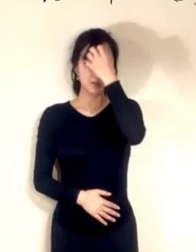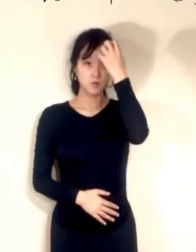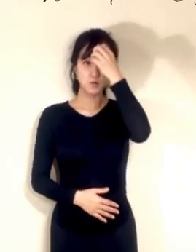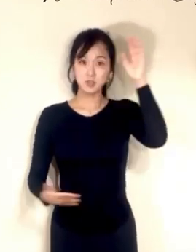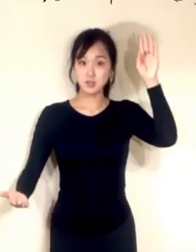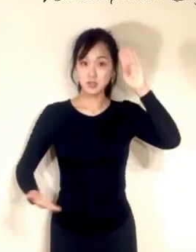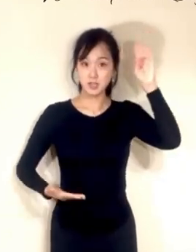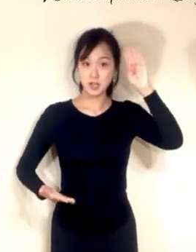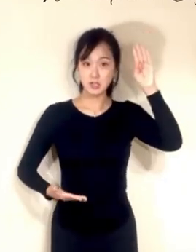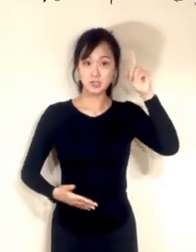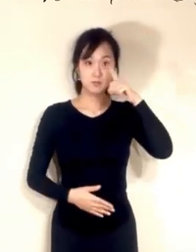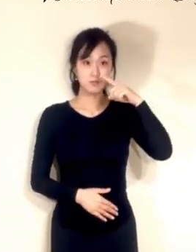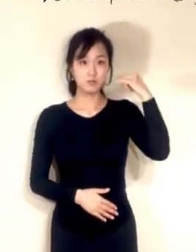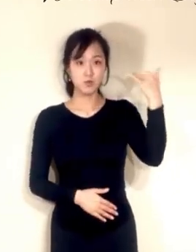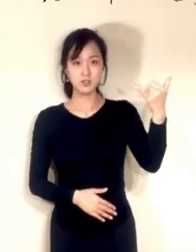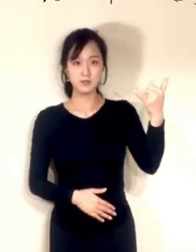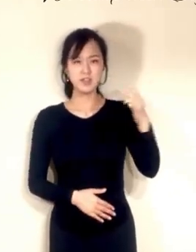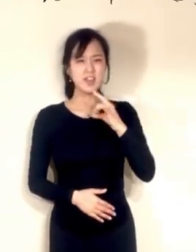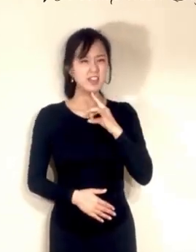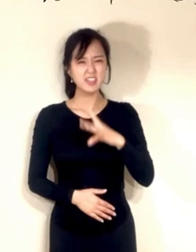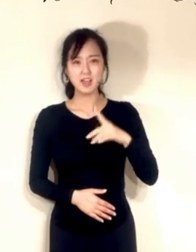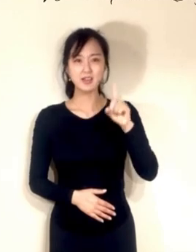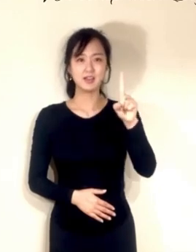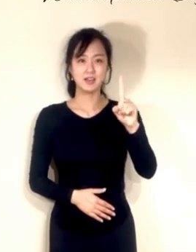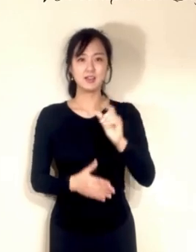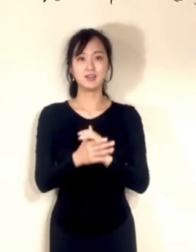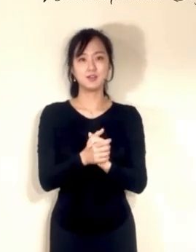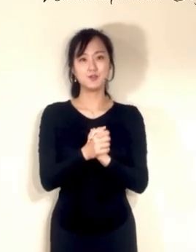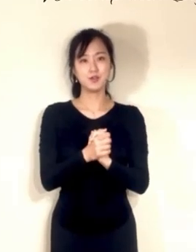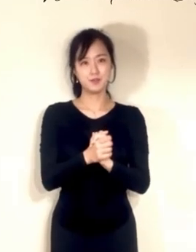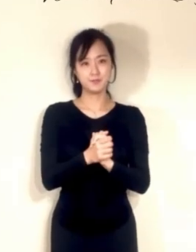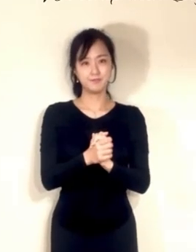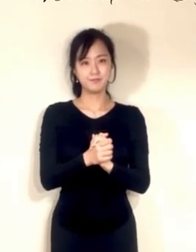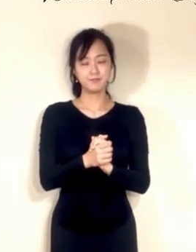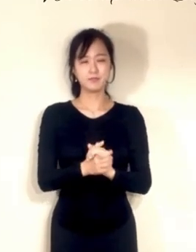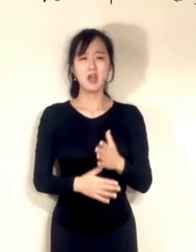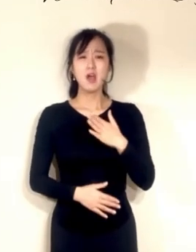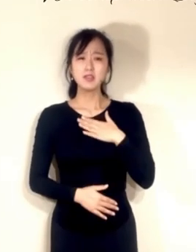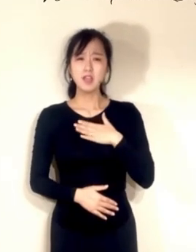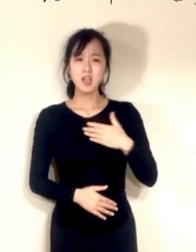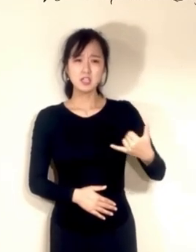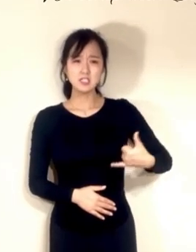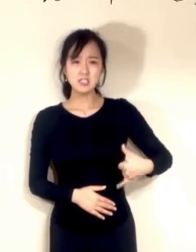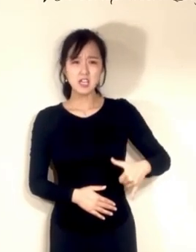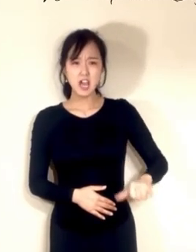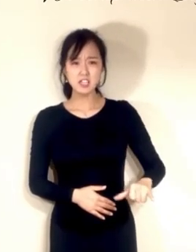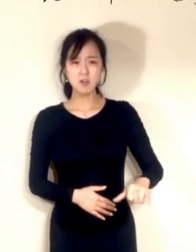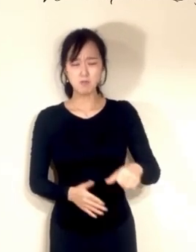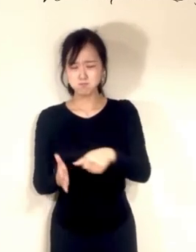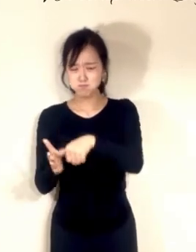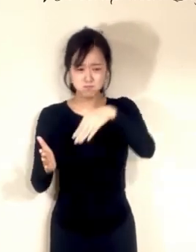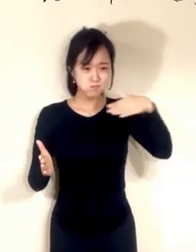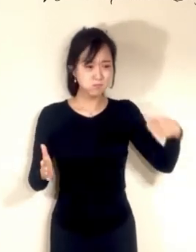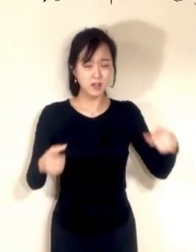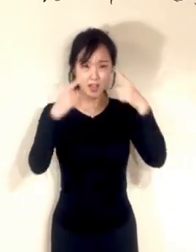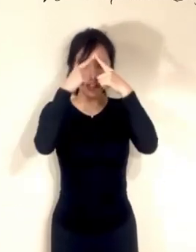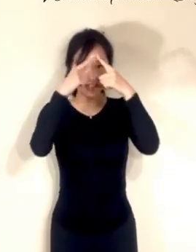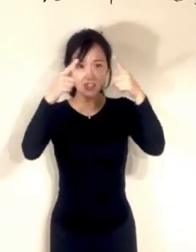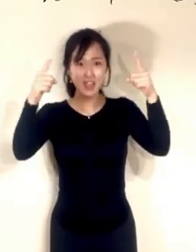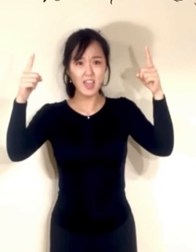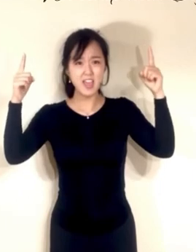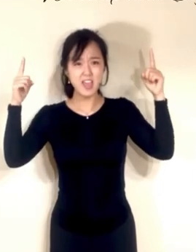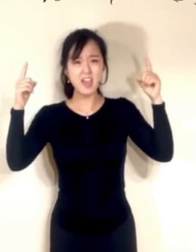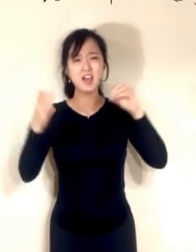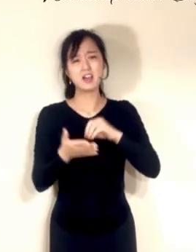고3이나 수험생 자녀를 둔 부모님들은 딱 한 가지 기도 제목밖에 없습니다. 제발 내 자녀 좋은